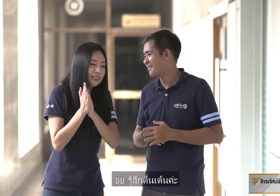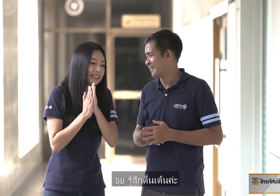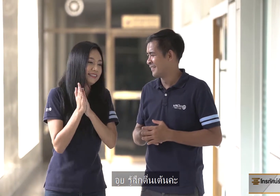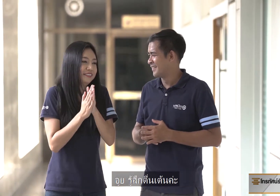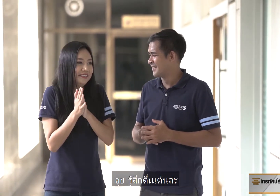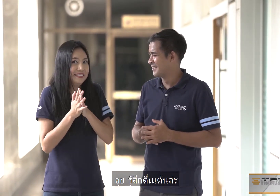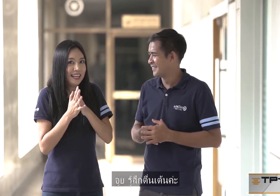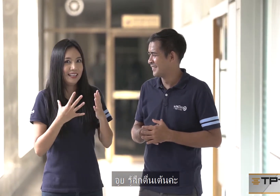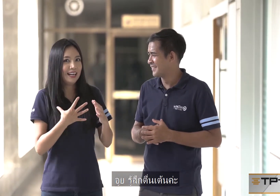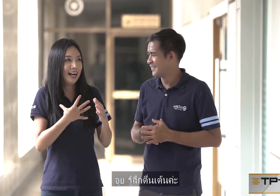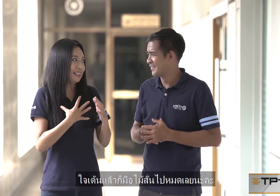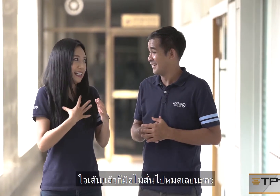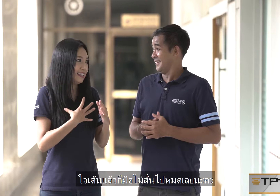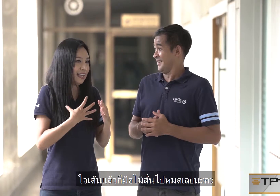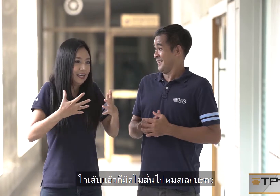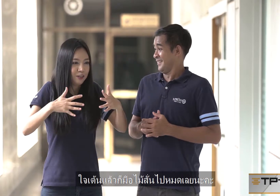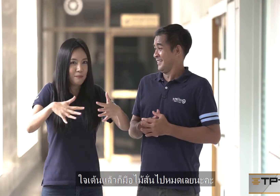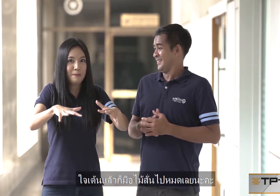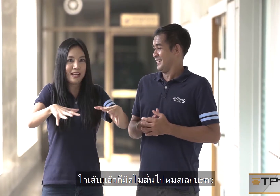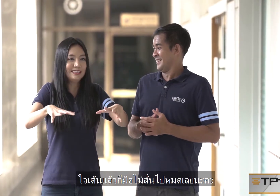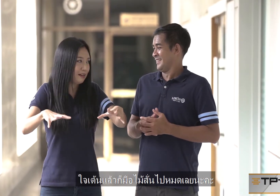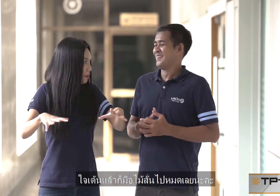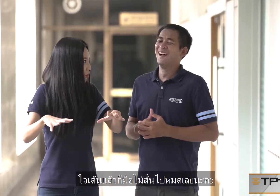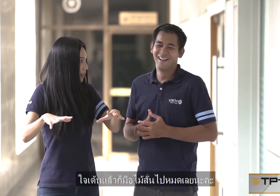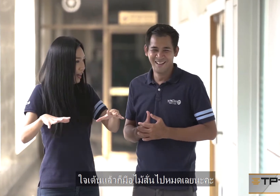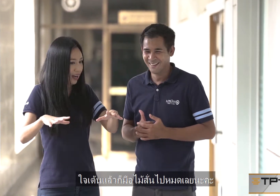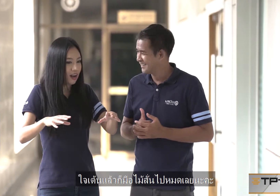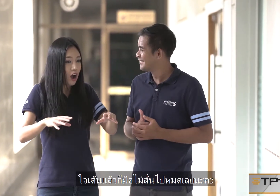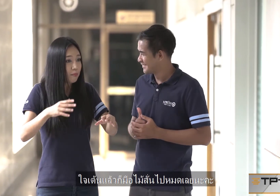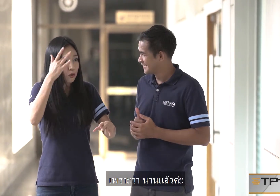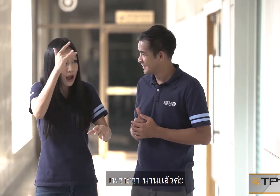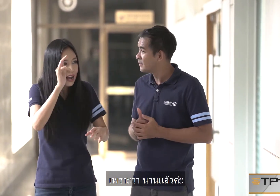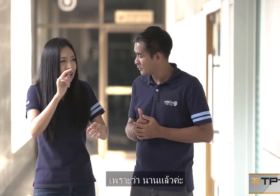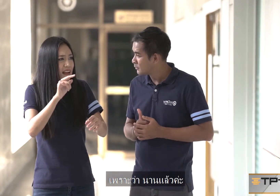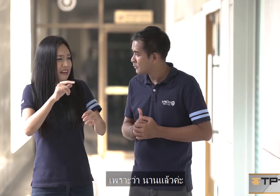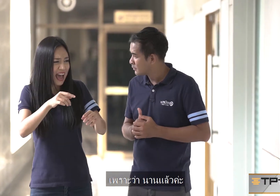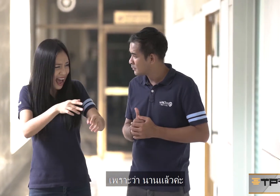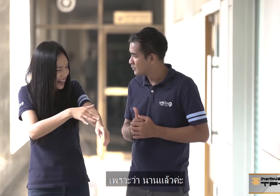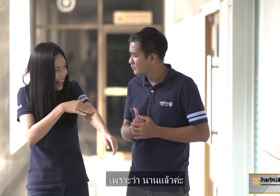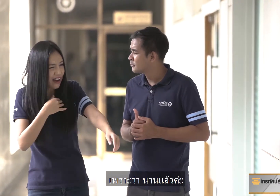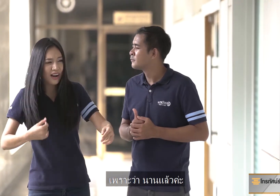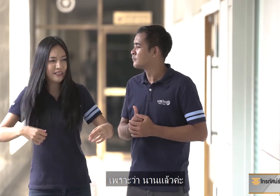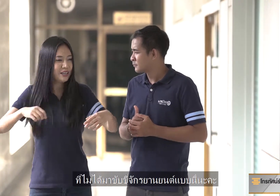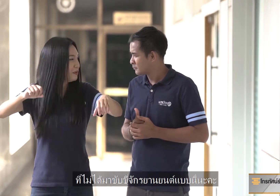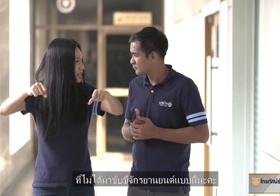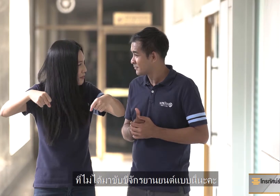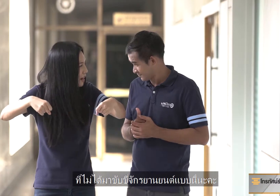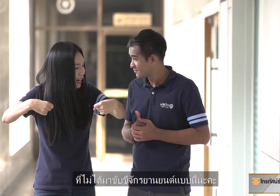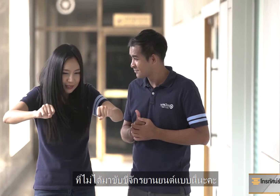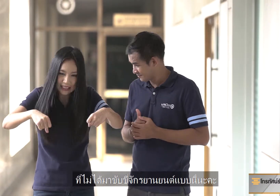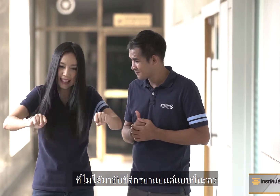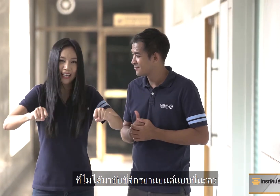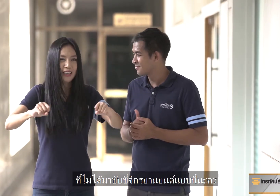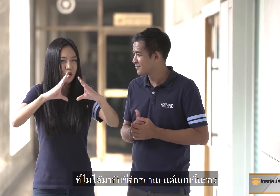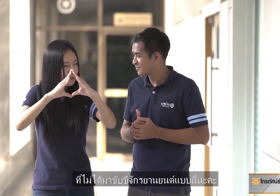รู้สึกตื่นเต้นค่ะใจเต้นแล้วก็มือไม้สั่นไปหมดเลยนะคะเพราะว่านานแล้วค่ะที่ไม่ได้มา